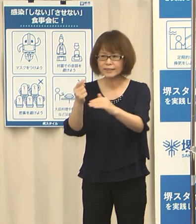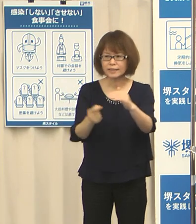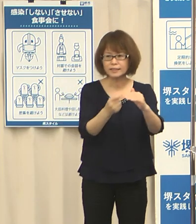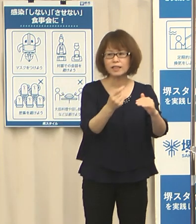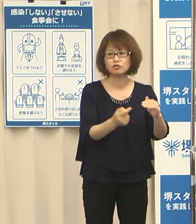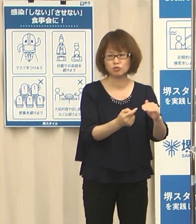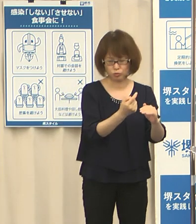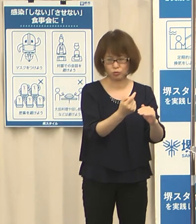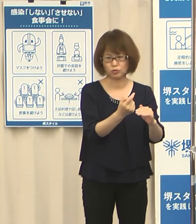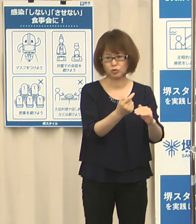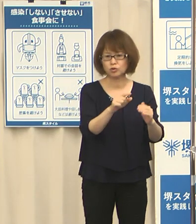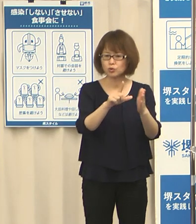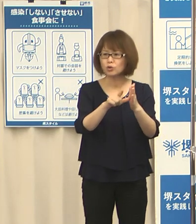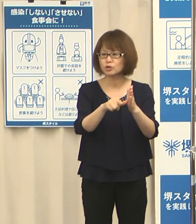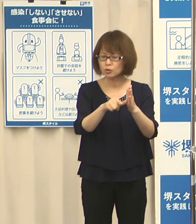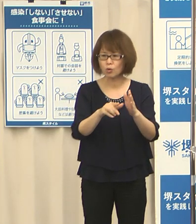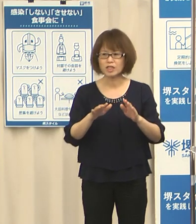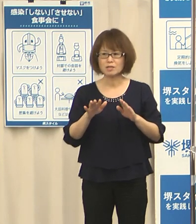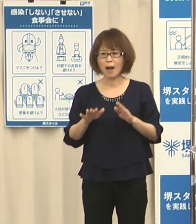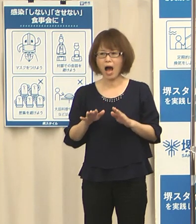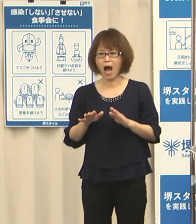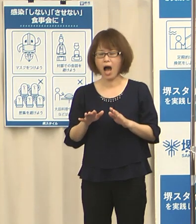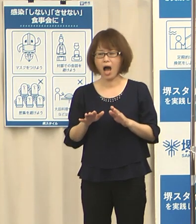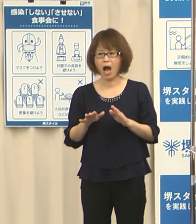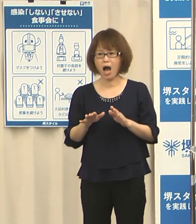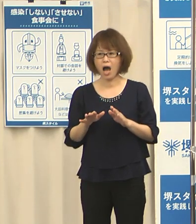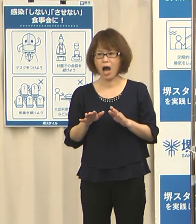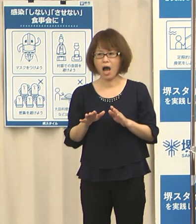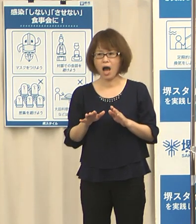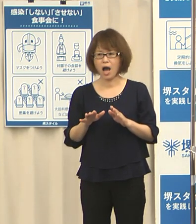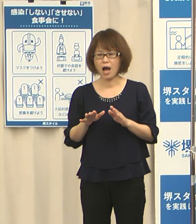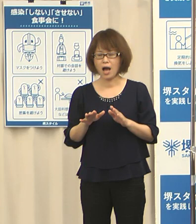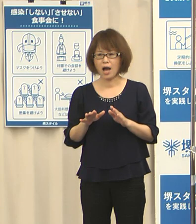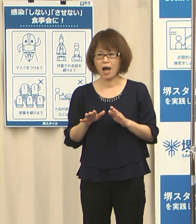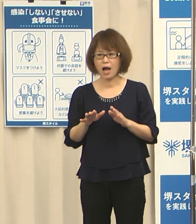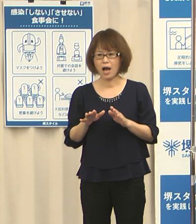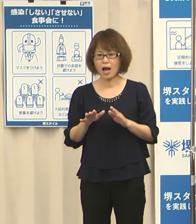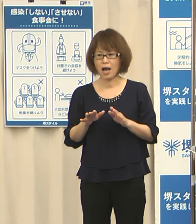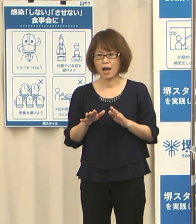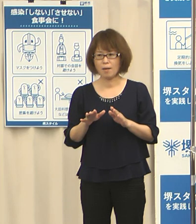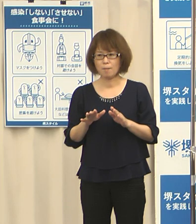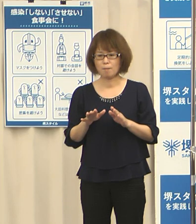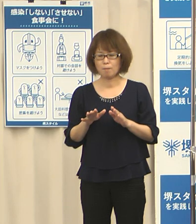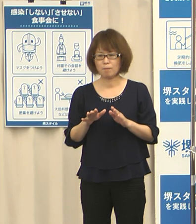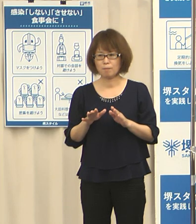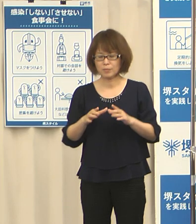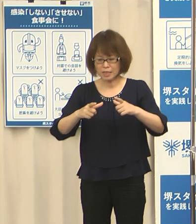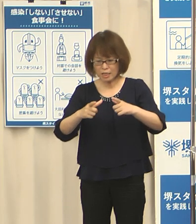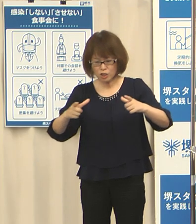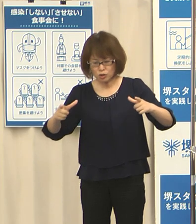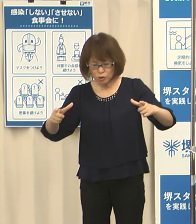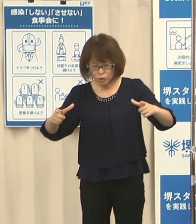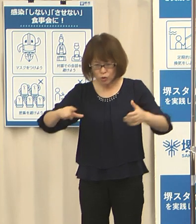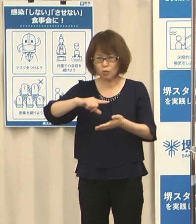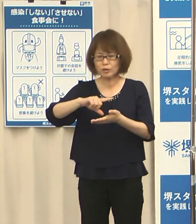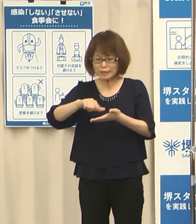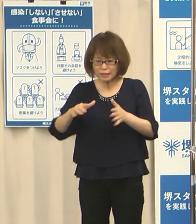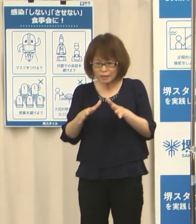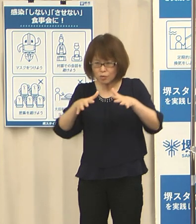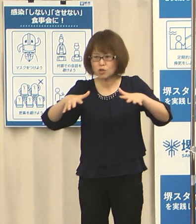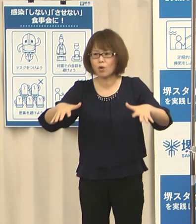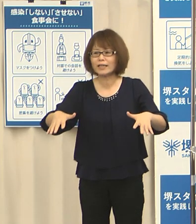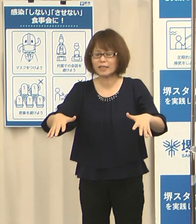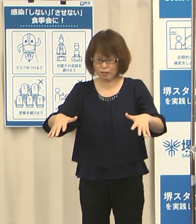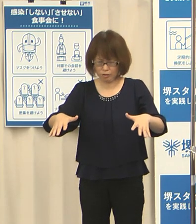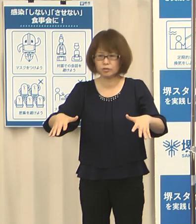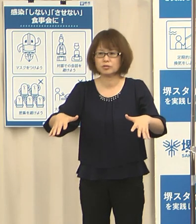時点と、その今見てますと、もうすでにもうかなり慢性的にこう、慢性的にというか、かなり広がっている中で、メッ